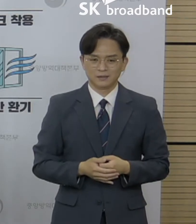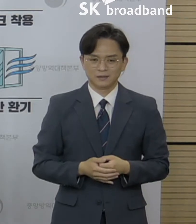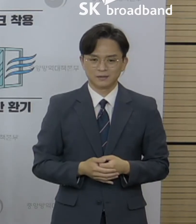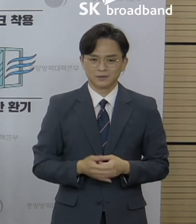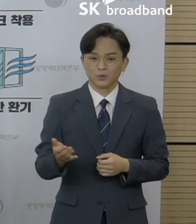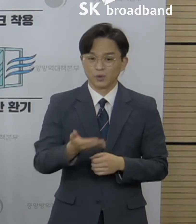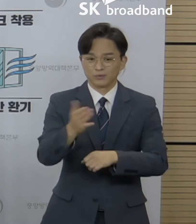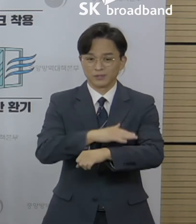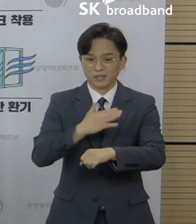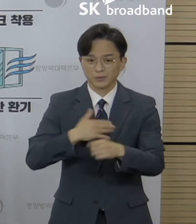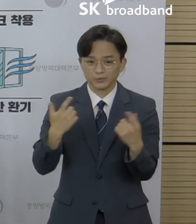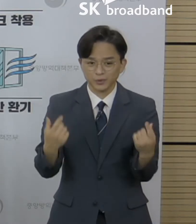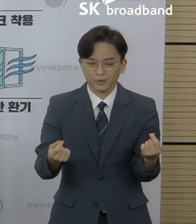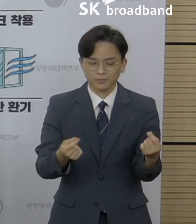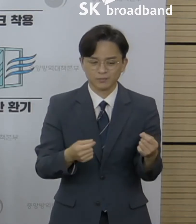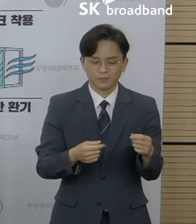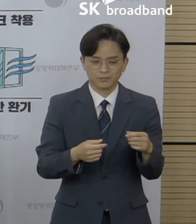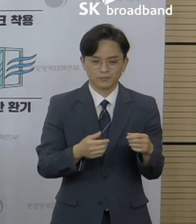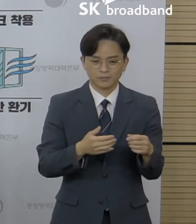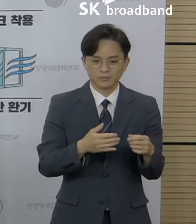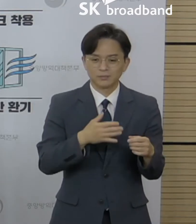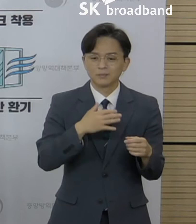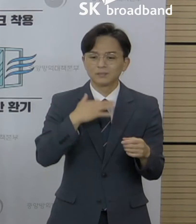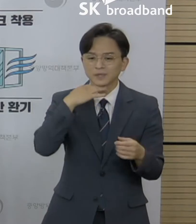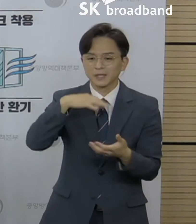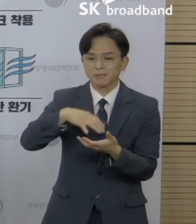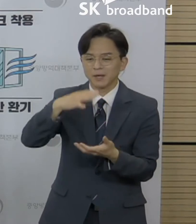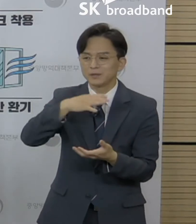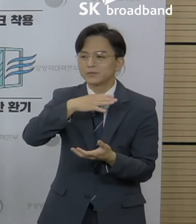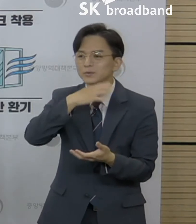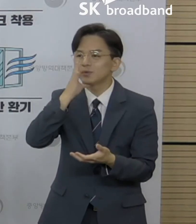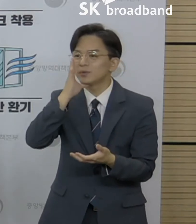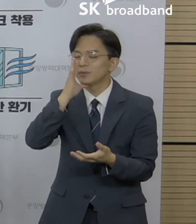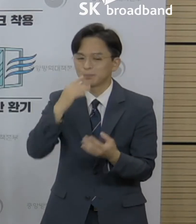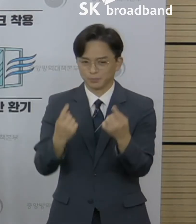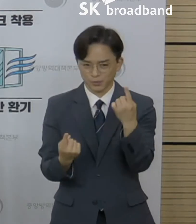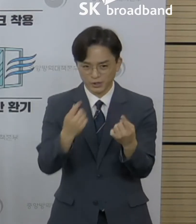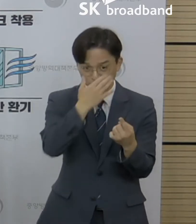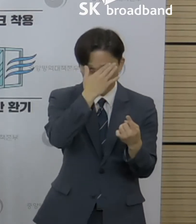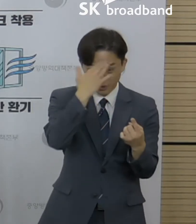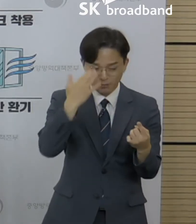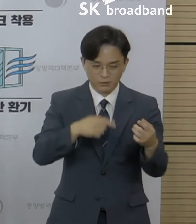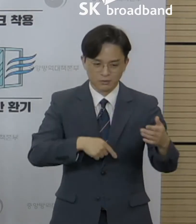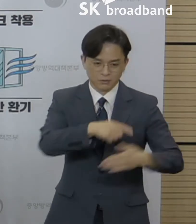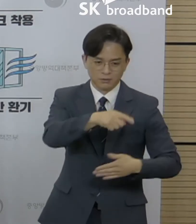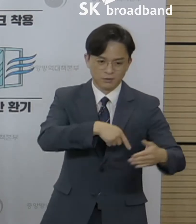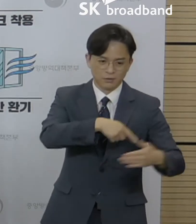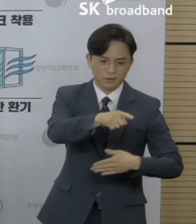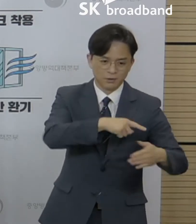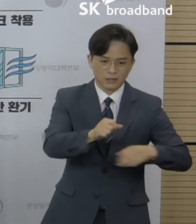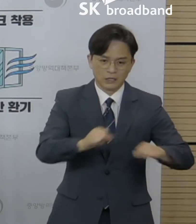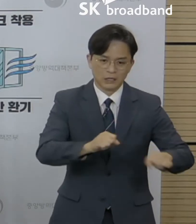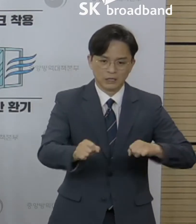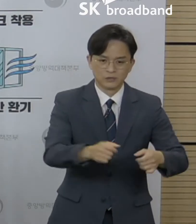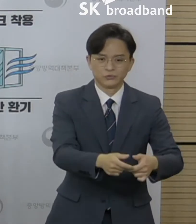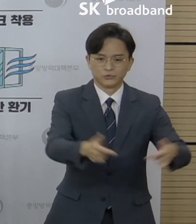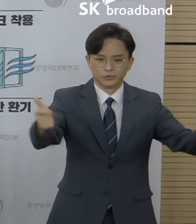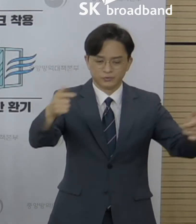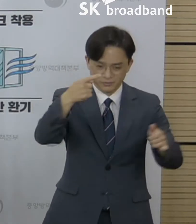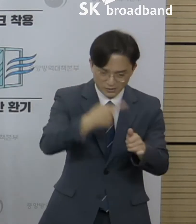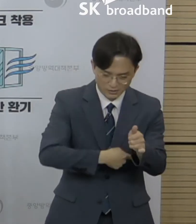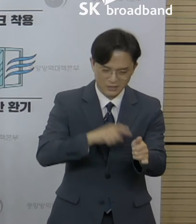비해서 상대적으로 크게 증가한다는 것도 저희가 잘 파악을 하고 있습니다. 그런 저런 이유들이 일단은